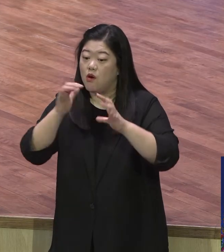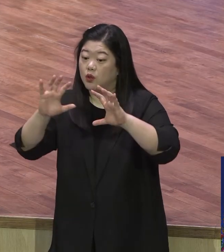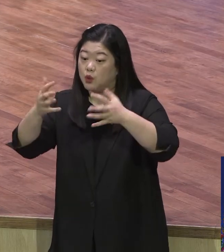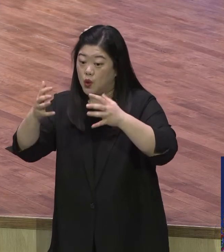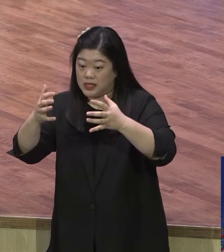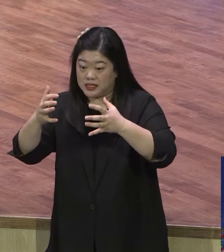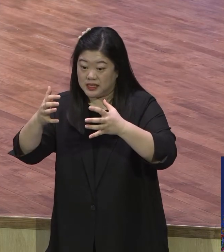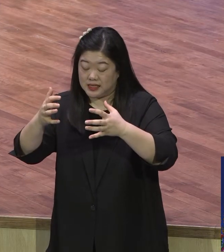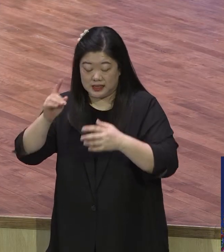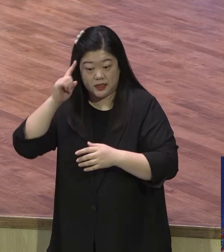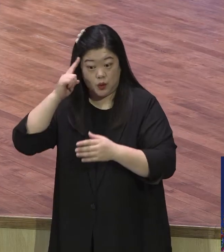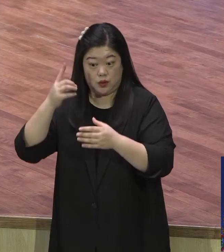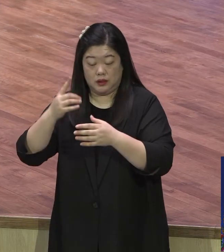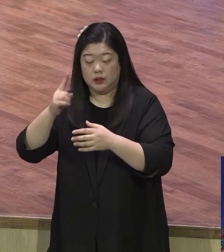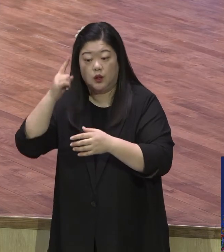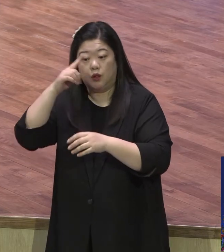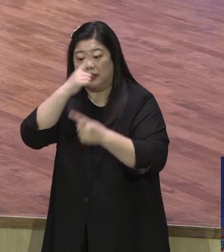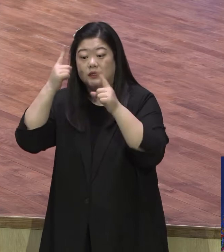교수가 있습니다